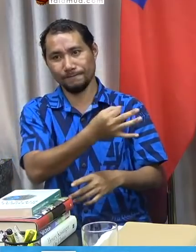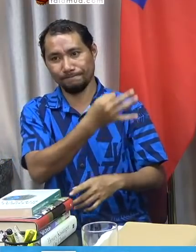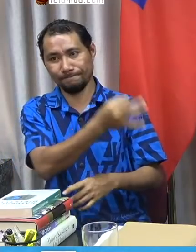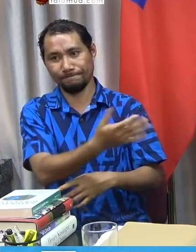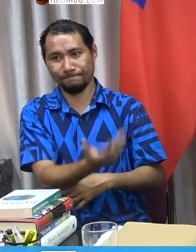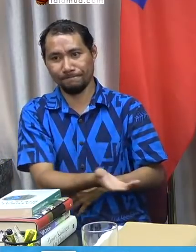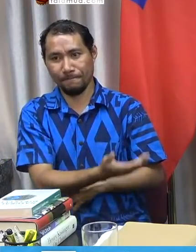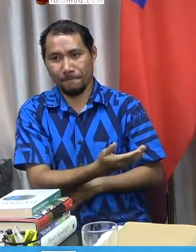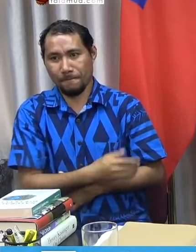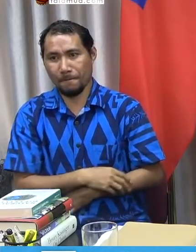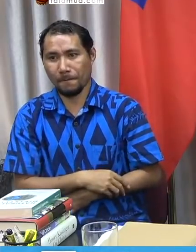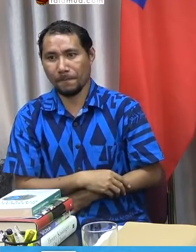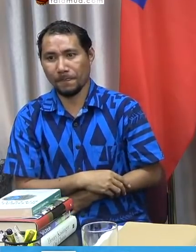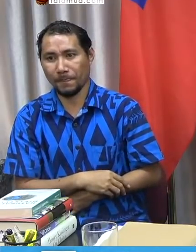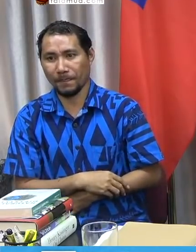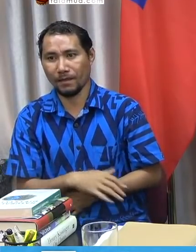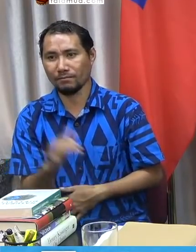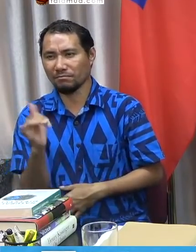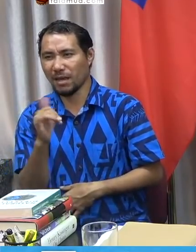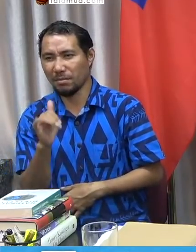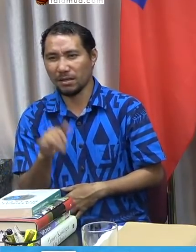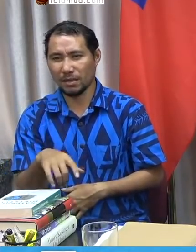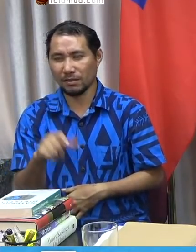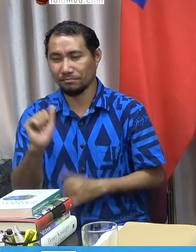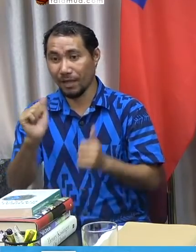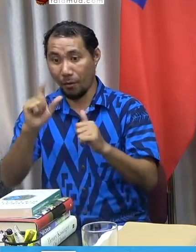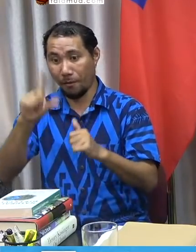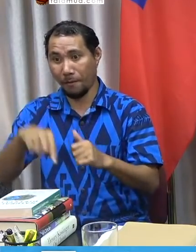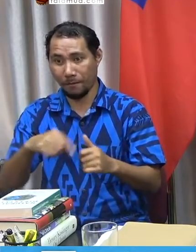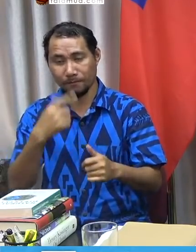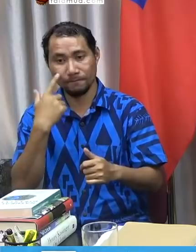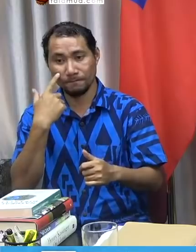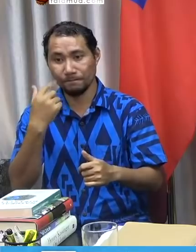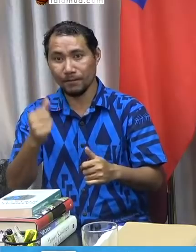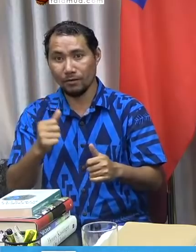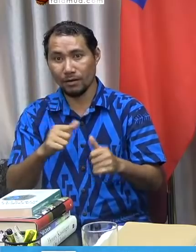atonu ai o ai e ma maista.